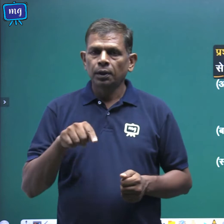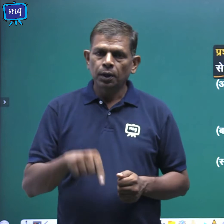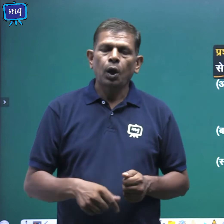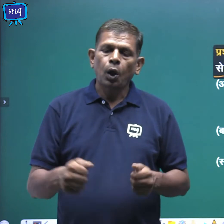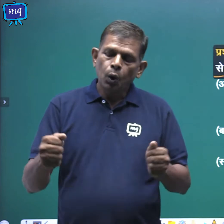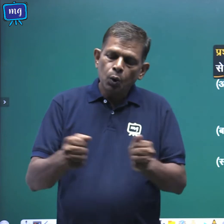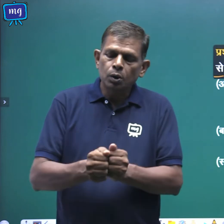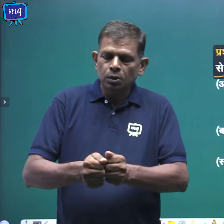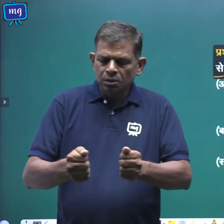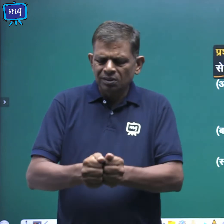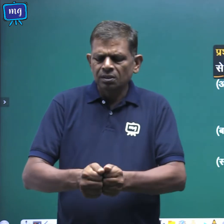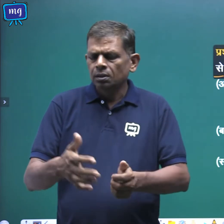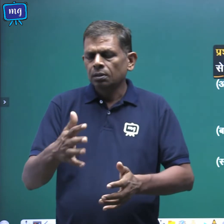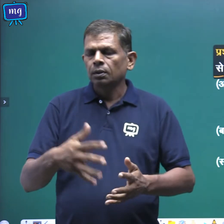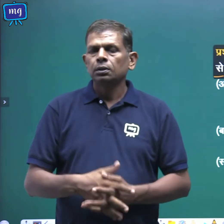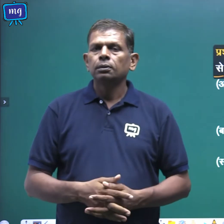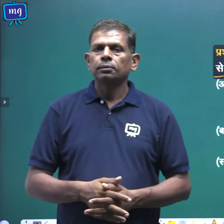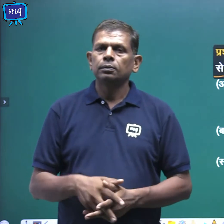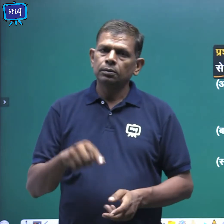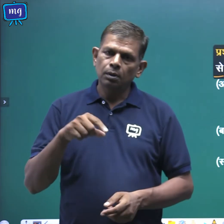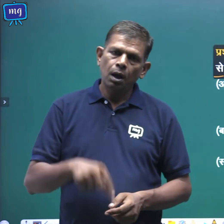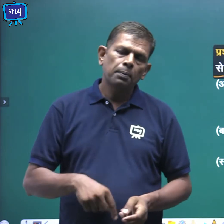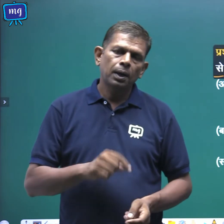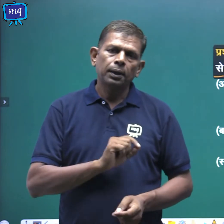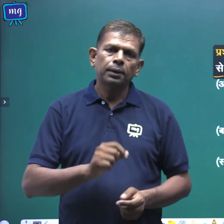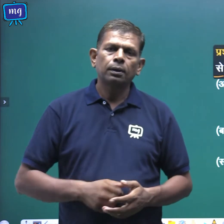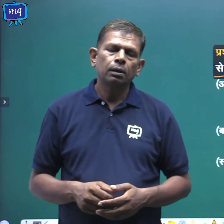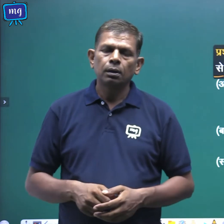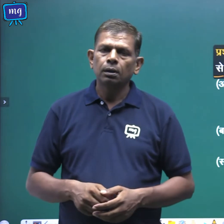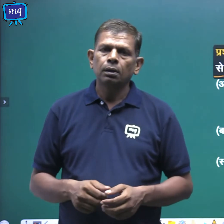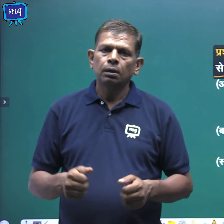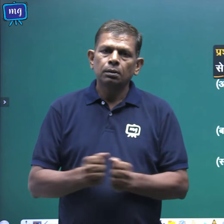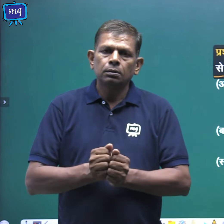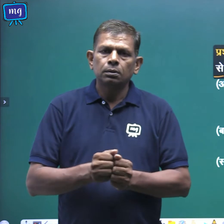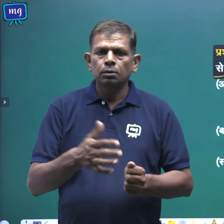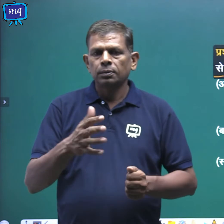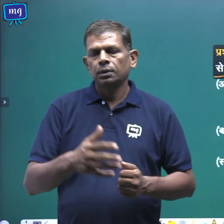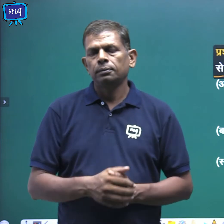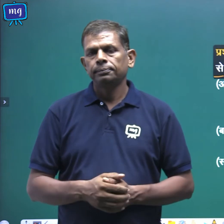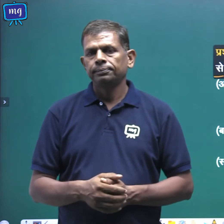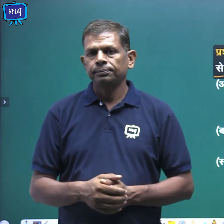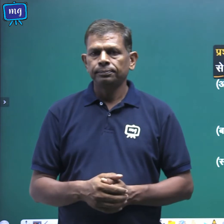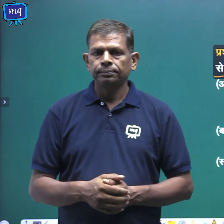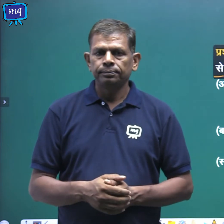चुंबक से नहीं चिपकता, तो हम यहाँ लिखेंगे अचुंबकीय।